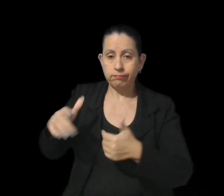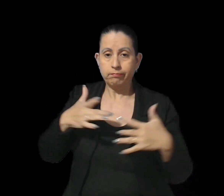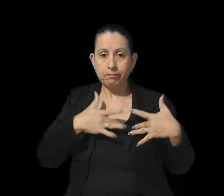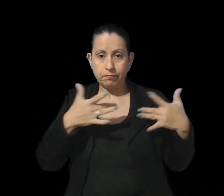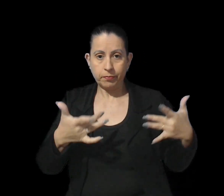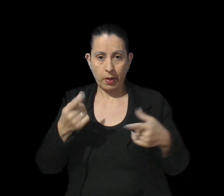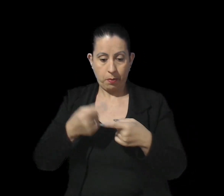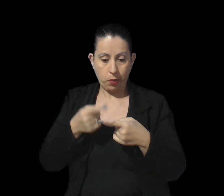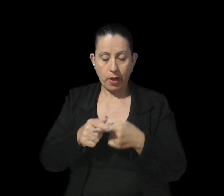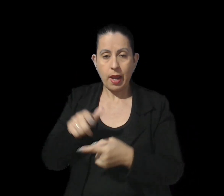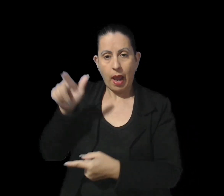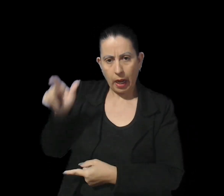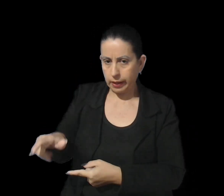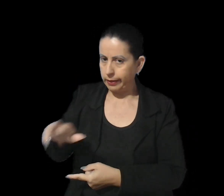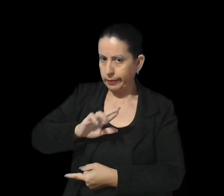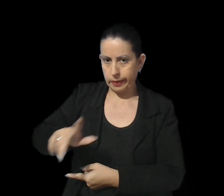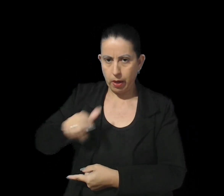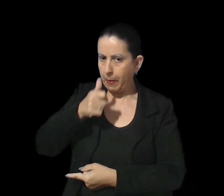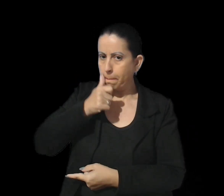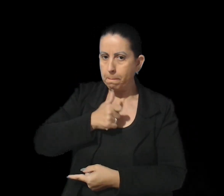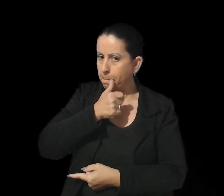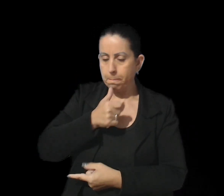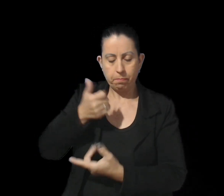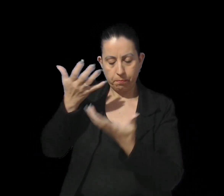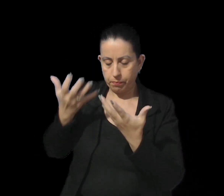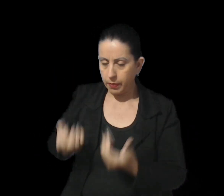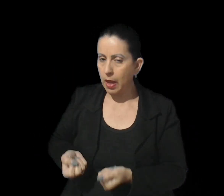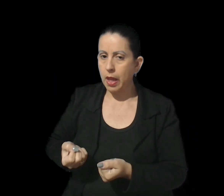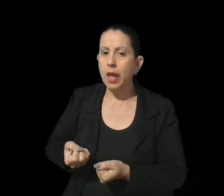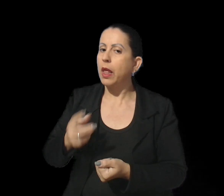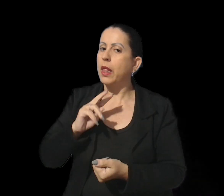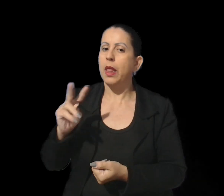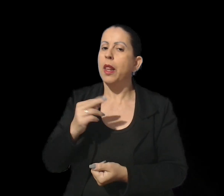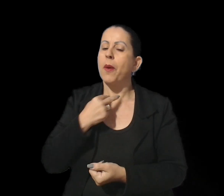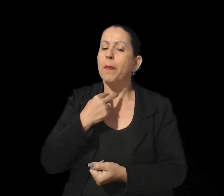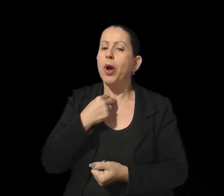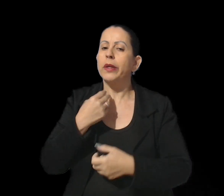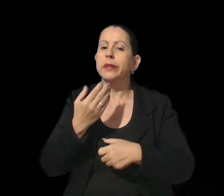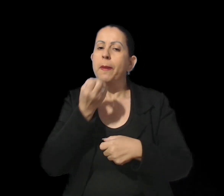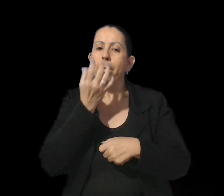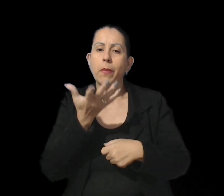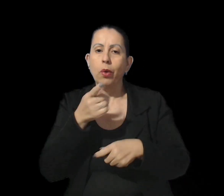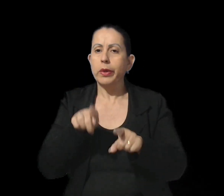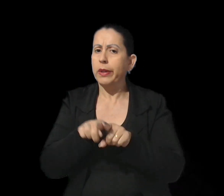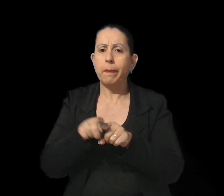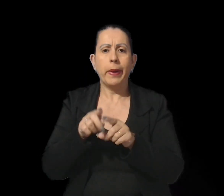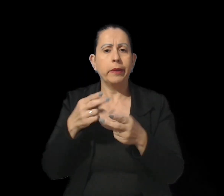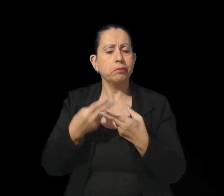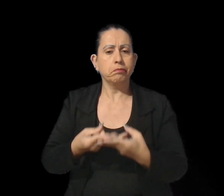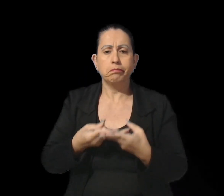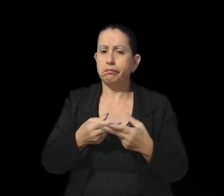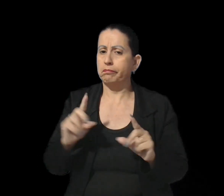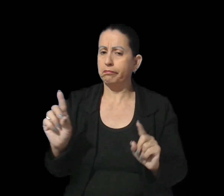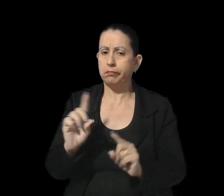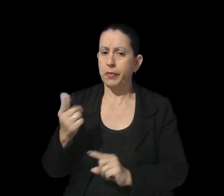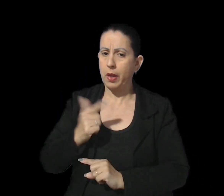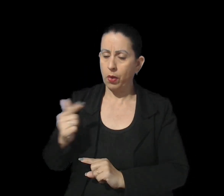for misericordioso não poderá ser brando, nem pacífico. Ela consiste